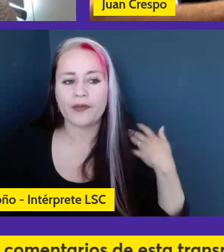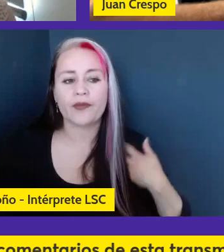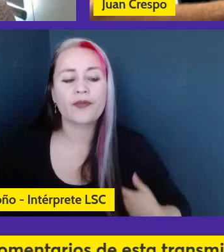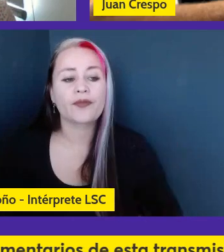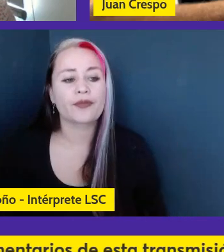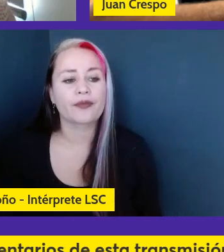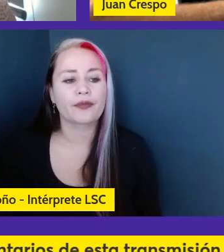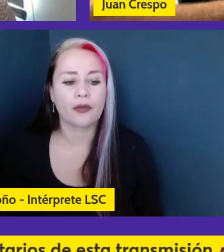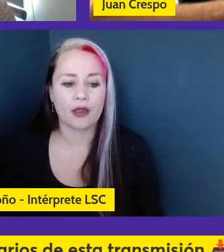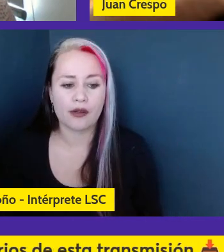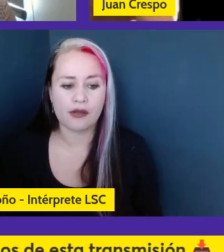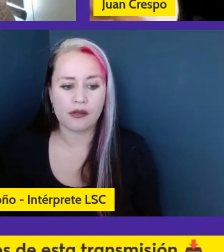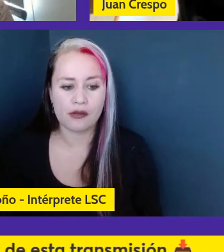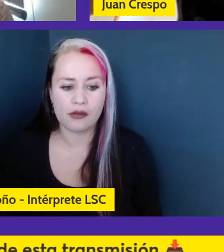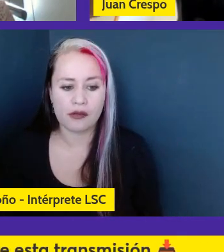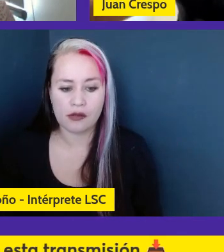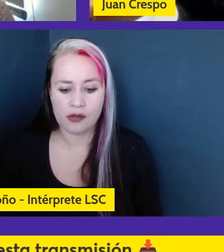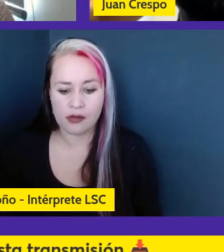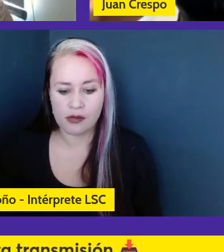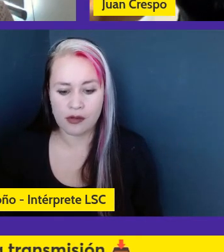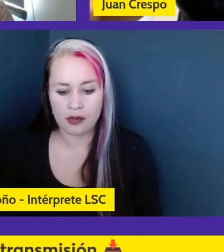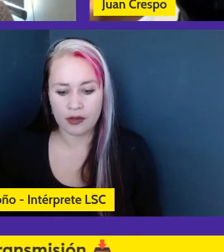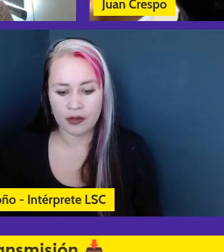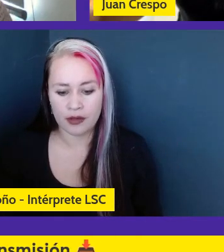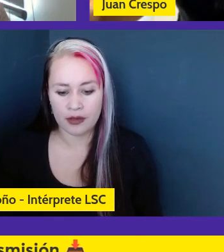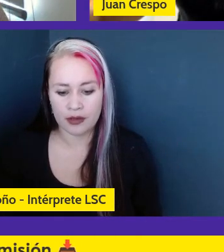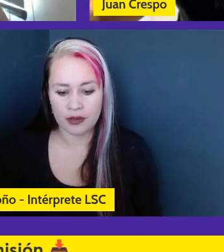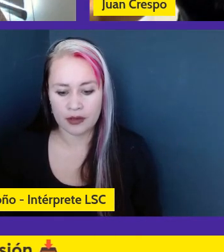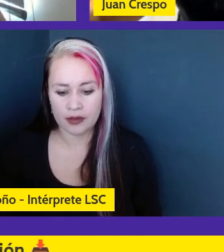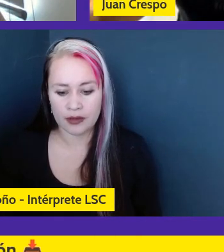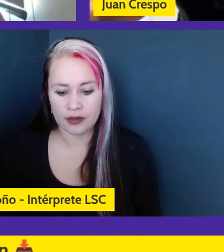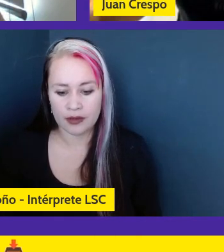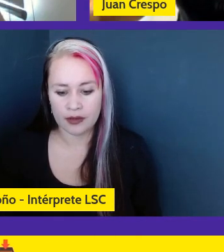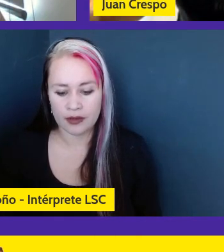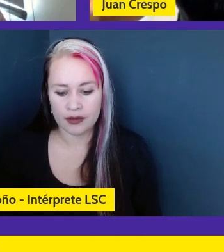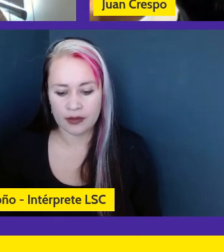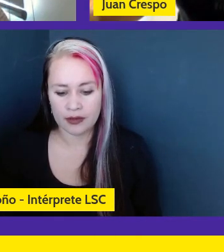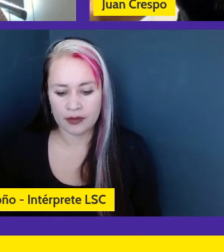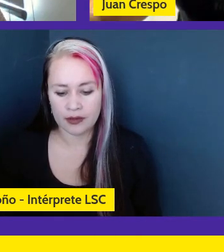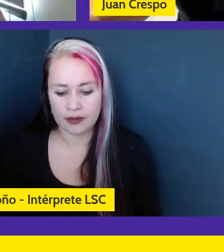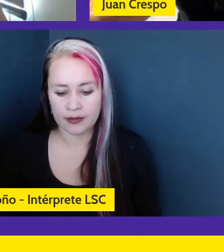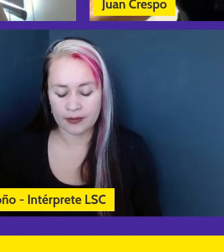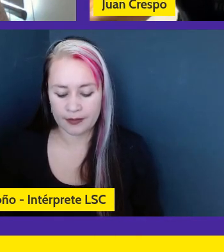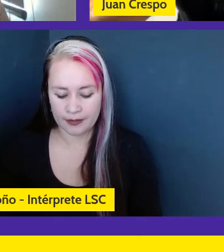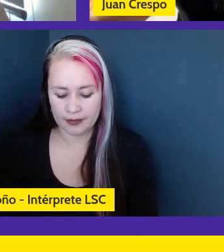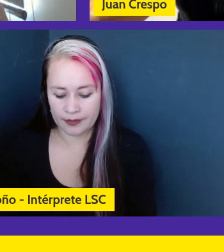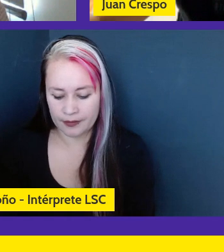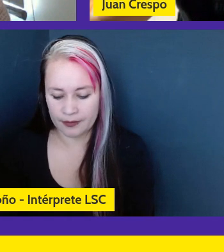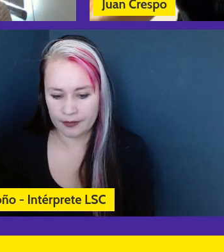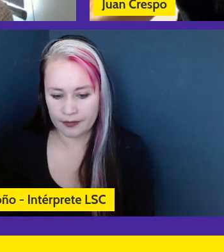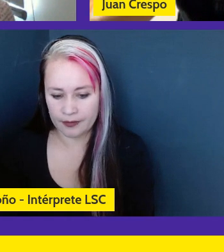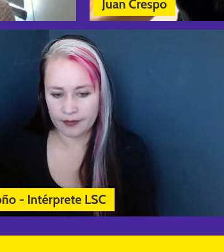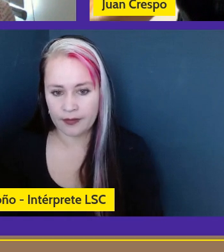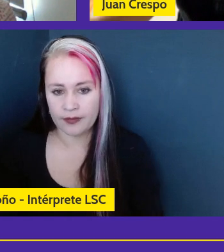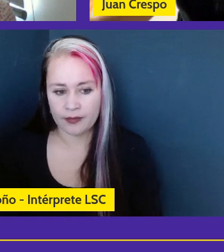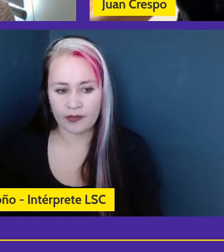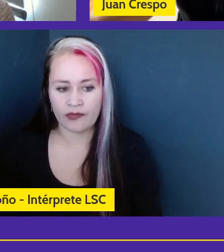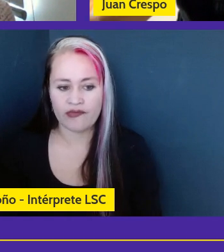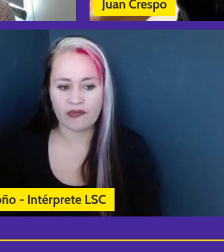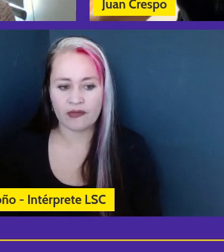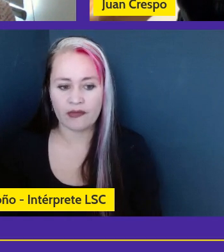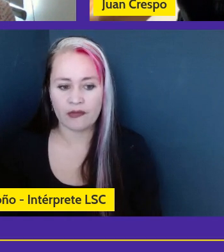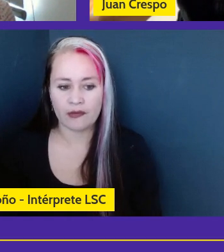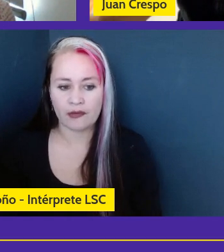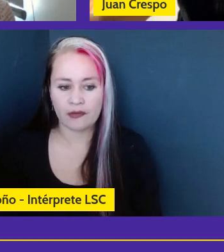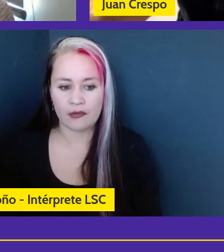Listo. Tú nos estás mencionando algunos festivales de clase A, y pues también nos estás diciendo todo el tiempo, depende mucho